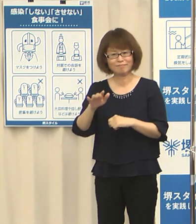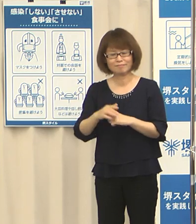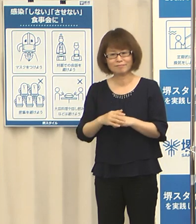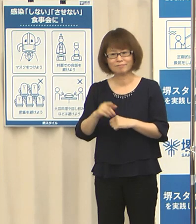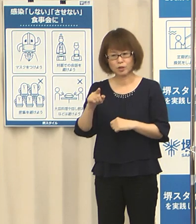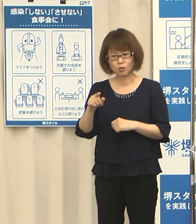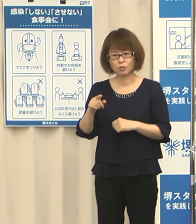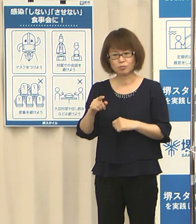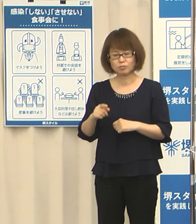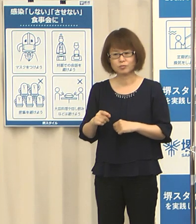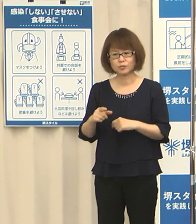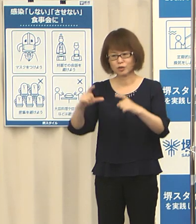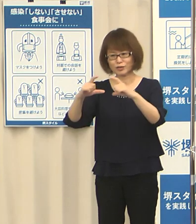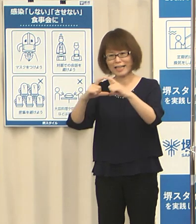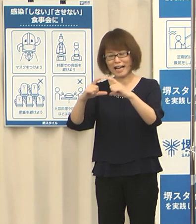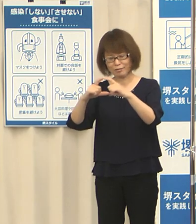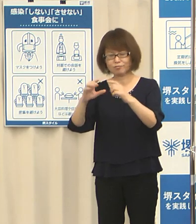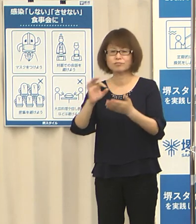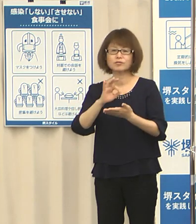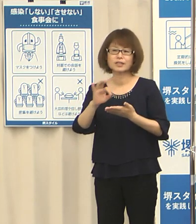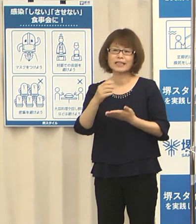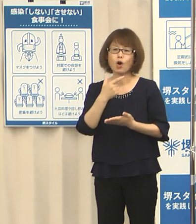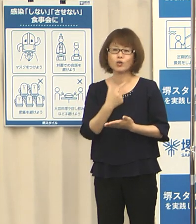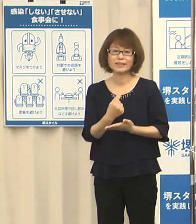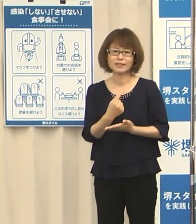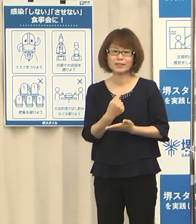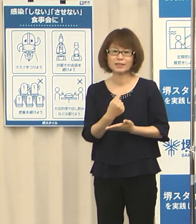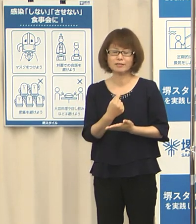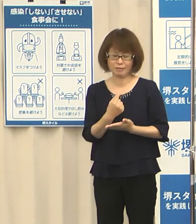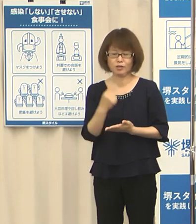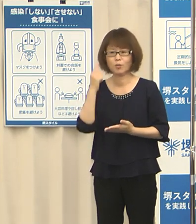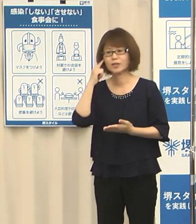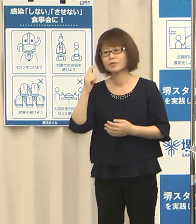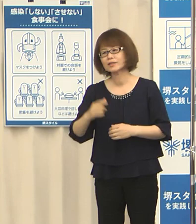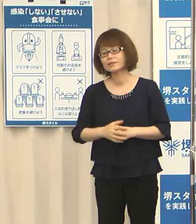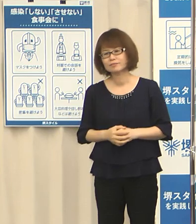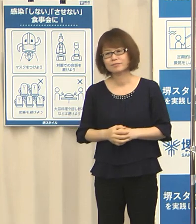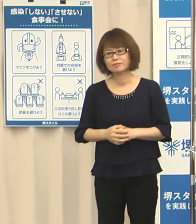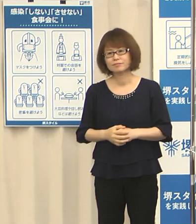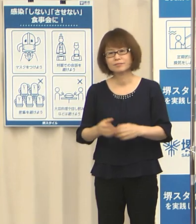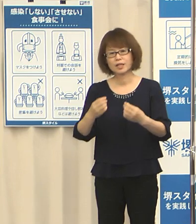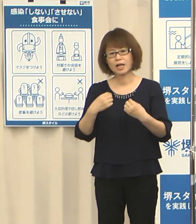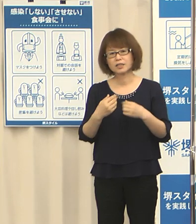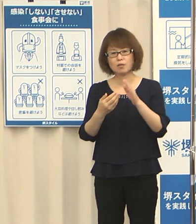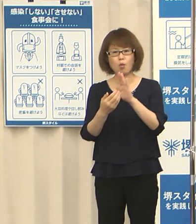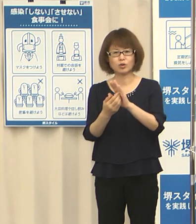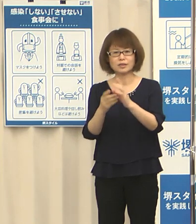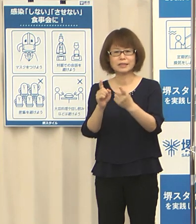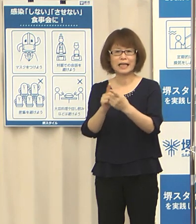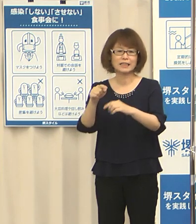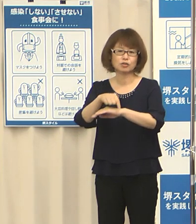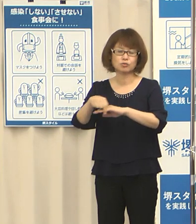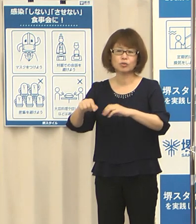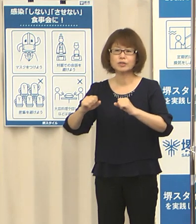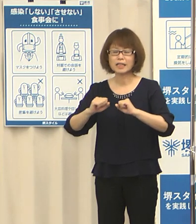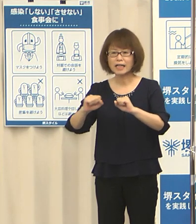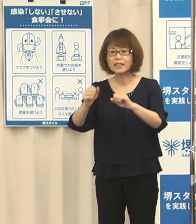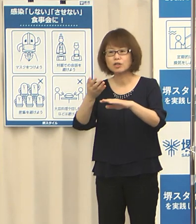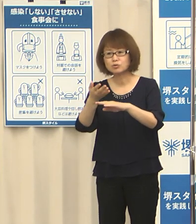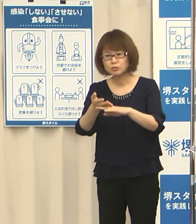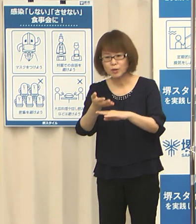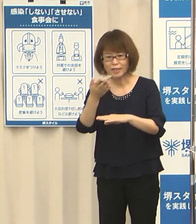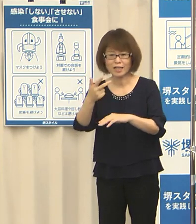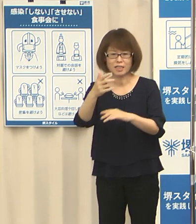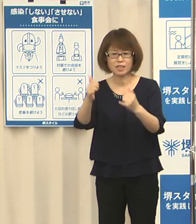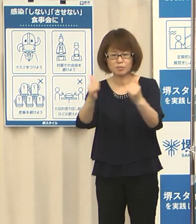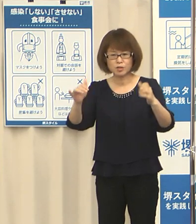言ステッカーを活用していただきたいと思っております。感染防止対策をしていただいた上でですね、市民の皆さ